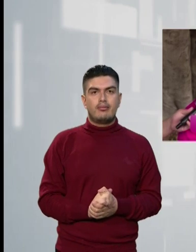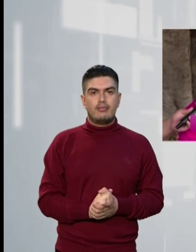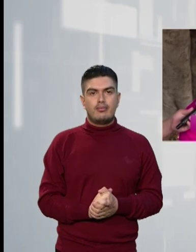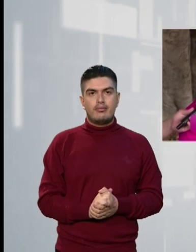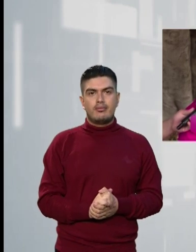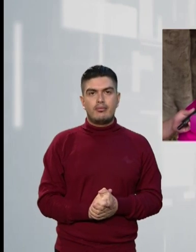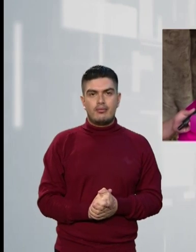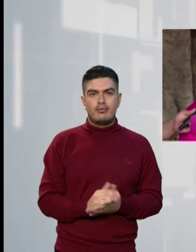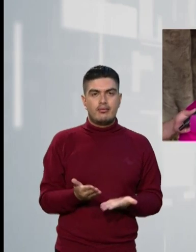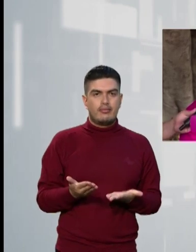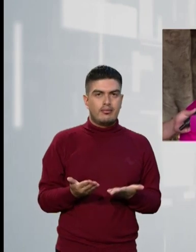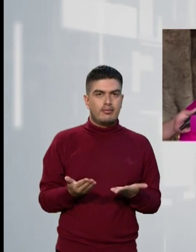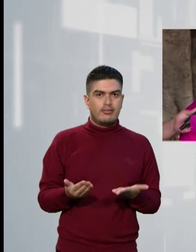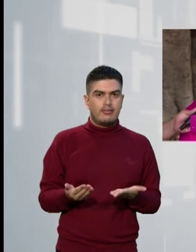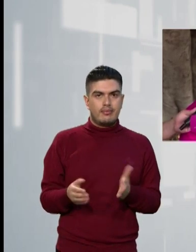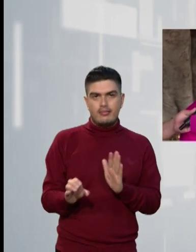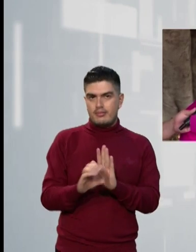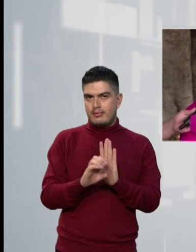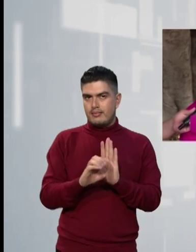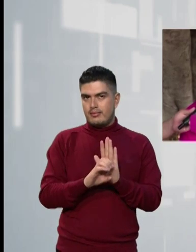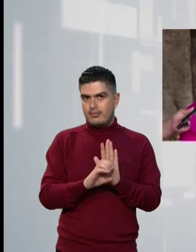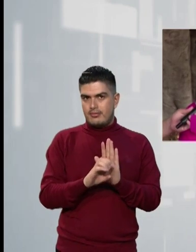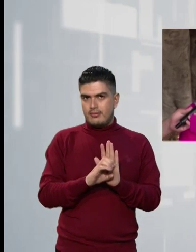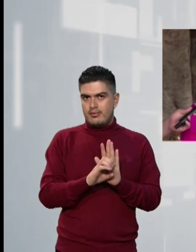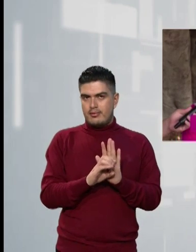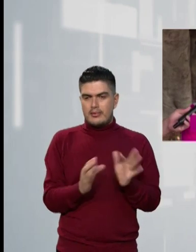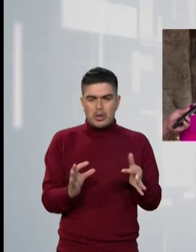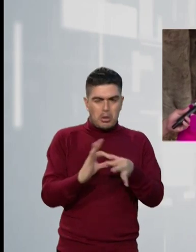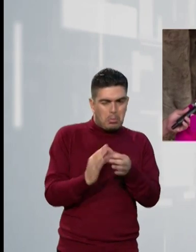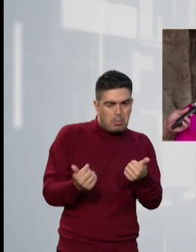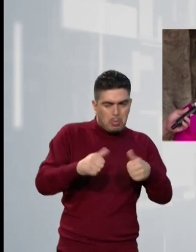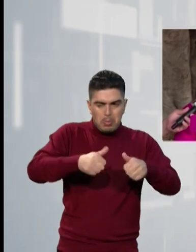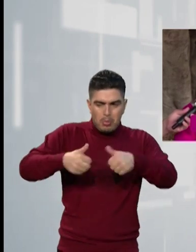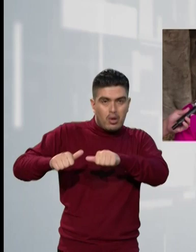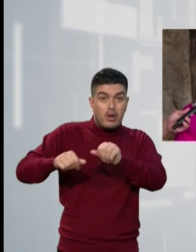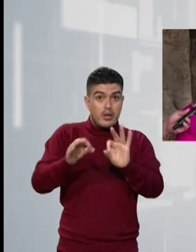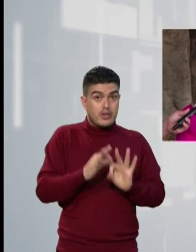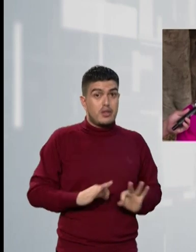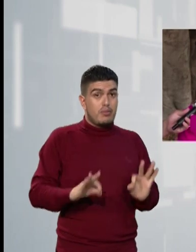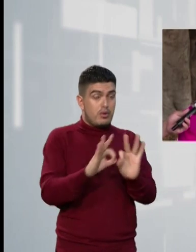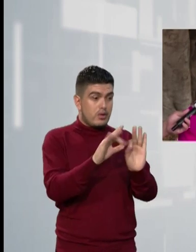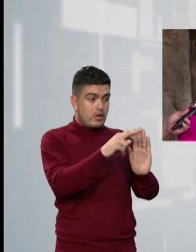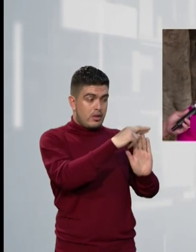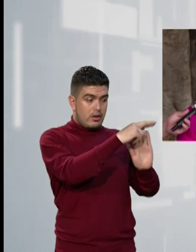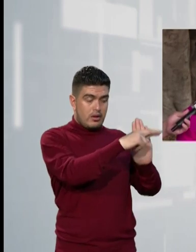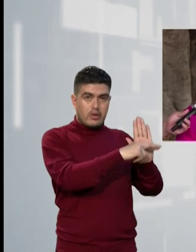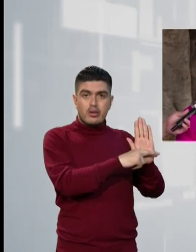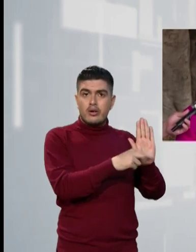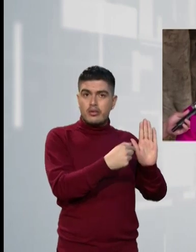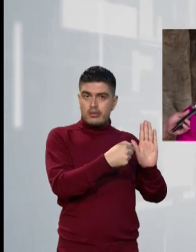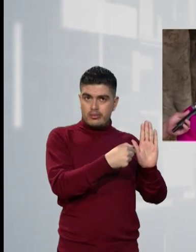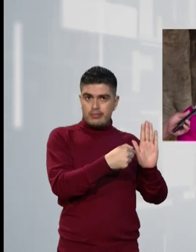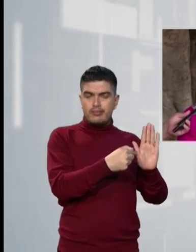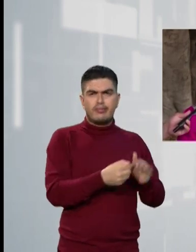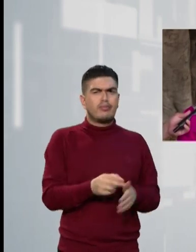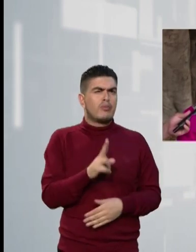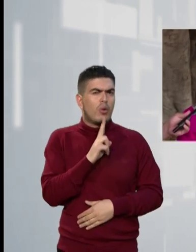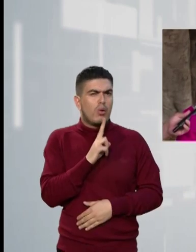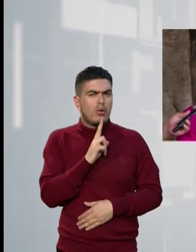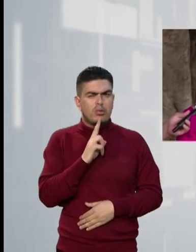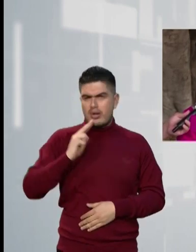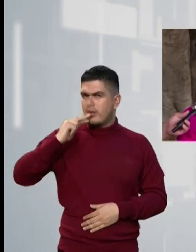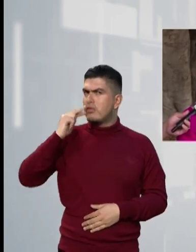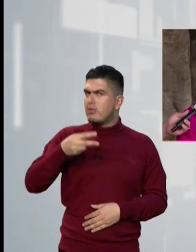cuando usted hace alianzas con cualquier sector tiene que tomar en consideración algunas reglas importantes entonces Habría que ver si efectivamente Honduras está